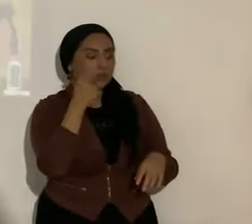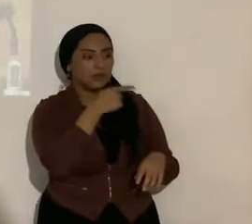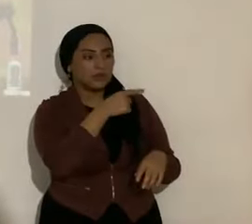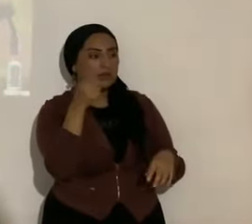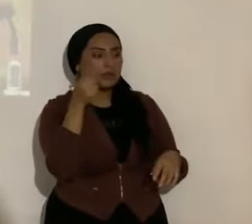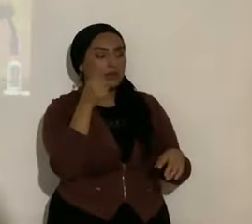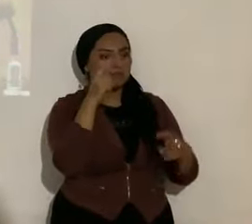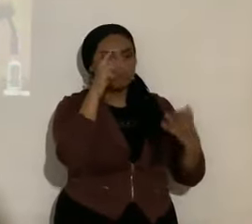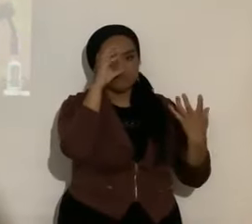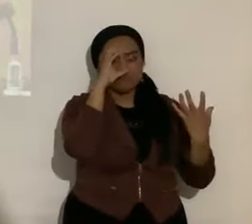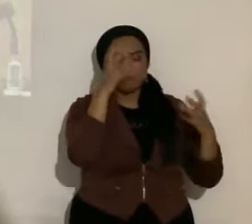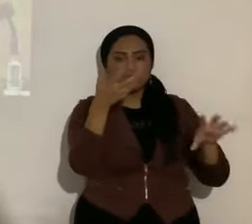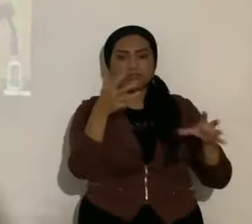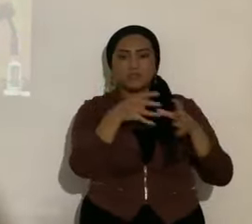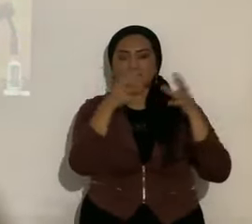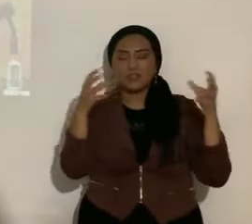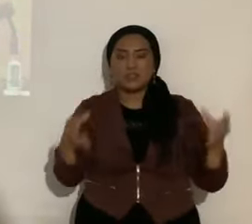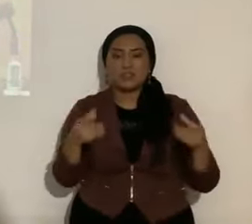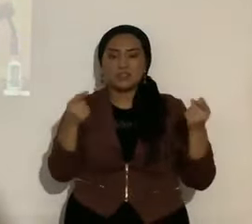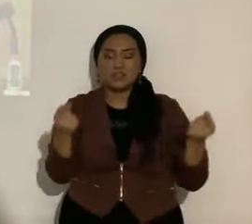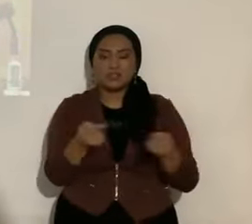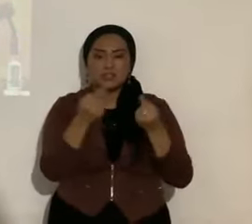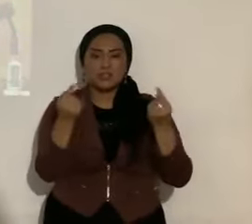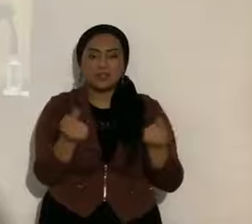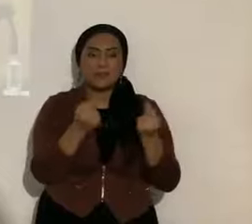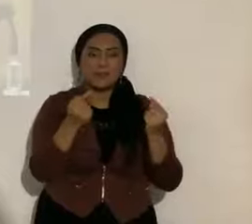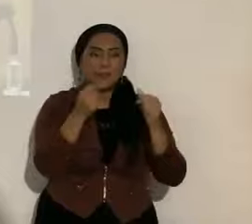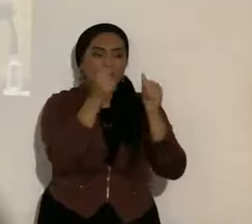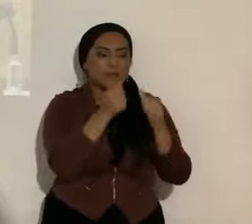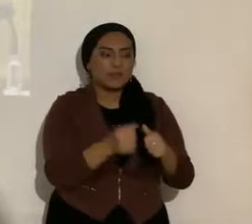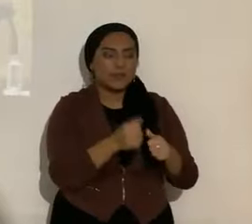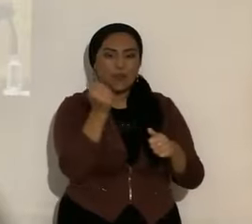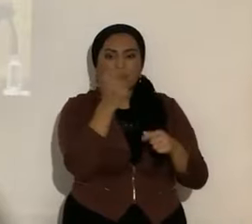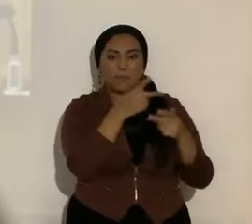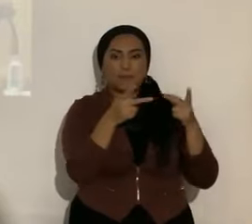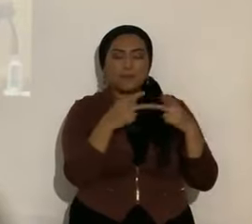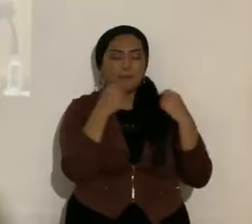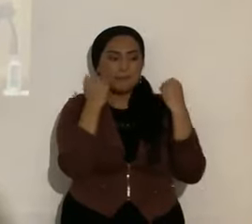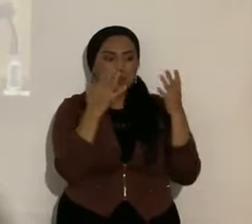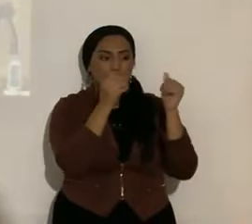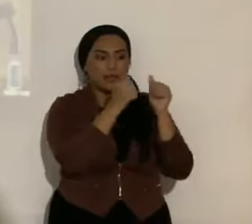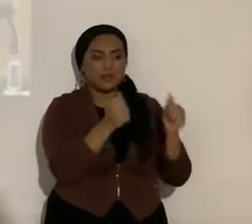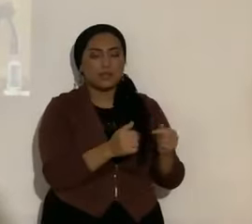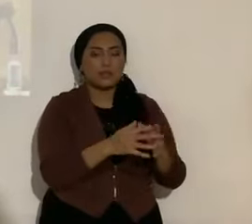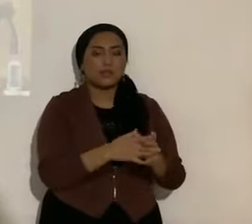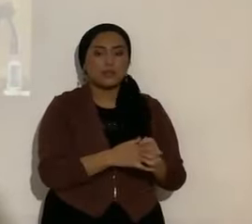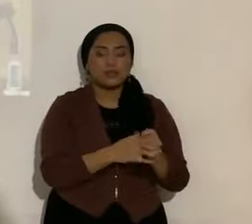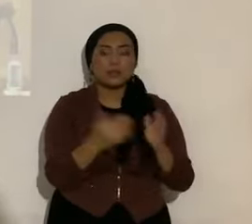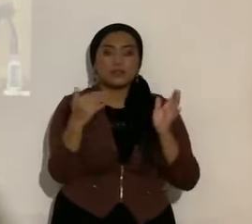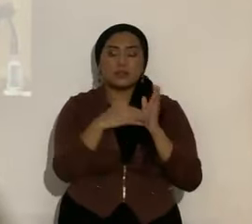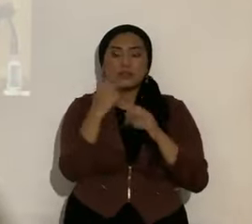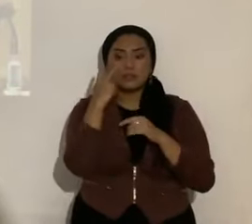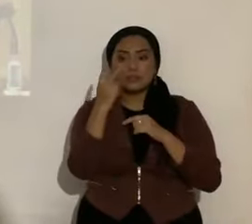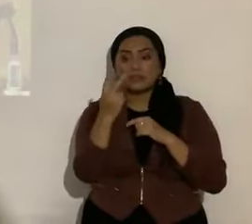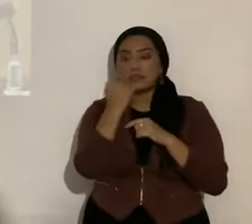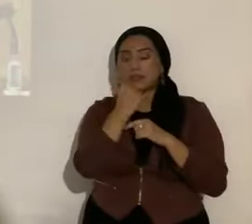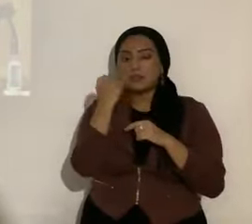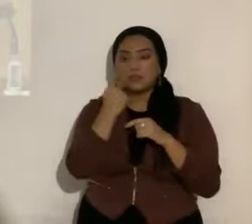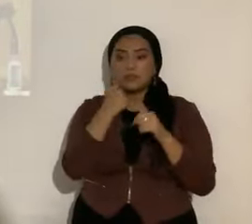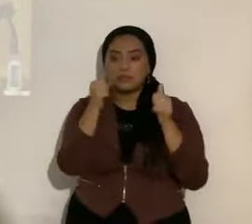en una apostasía terrible, con pecados e ídolos por todos lados. Entonces, repito, ver la apostasía de